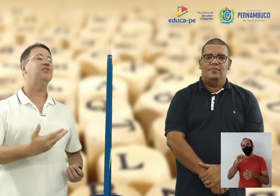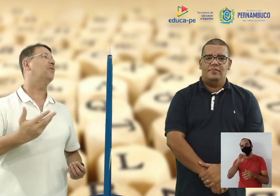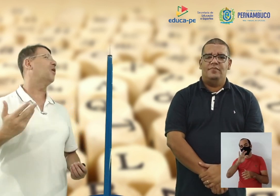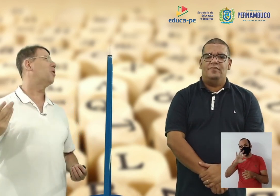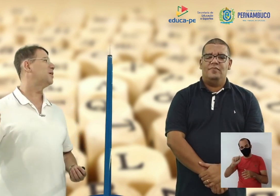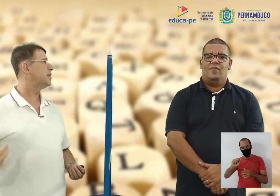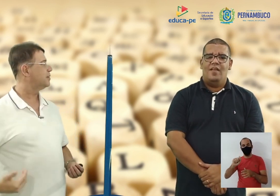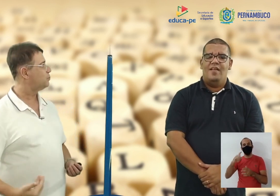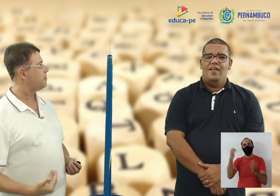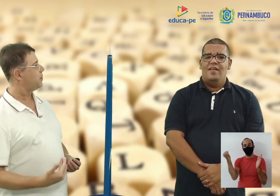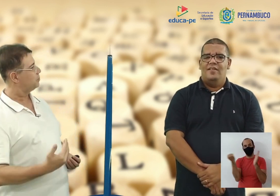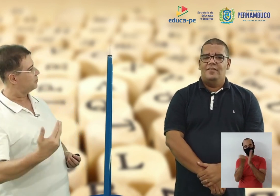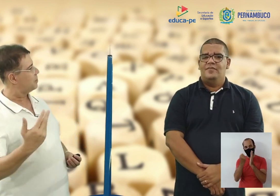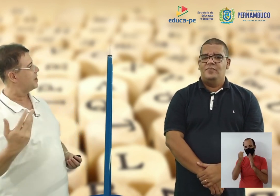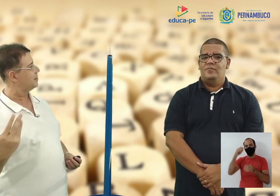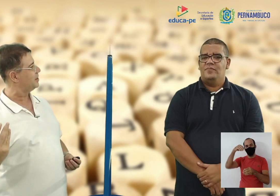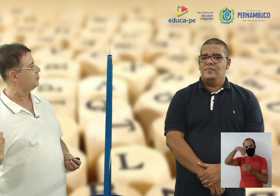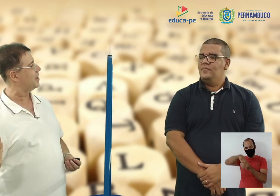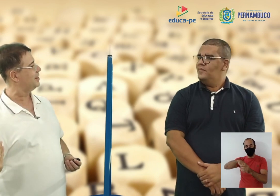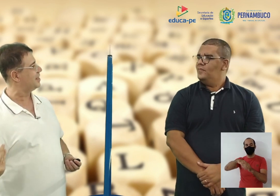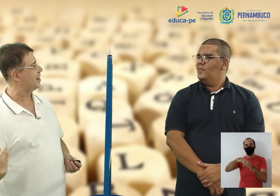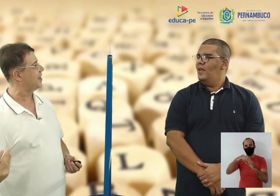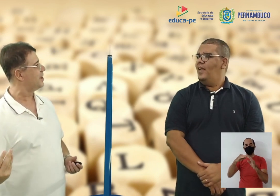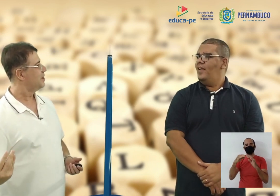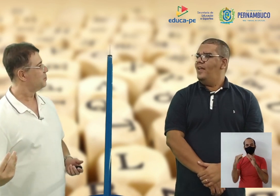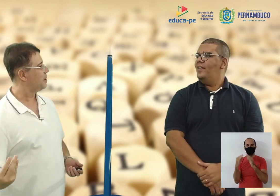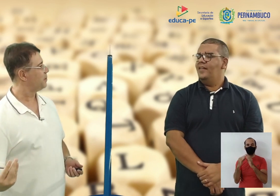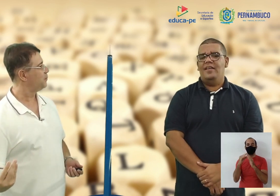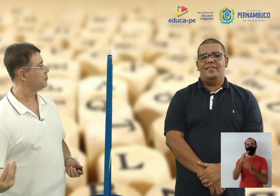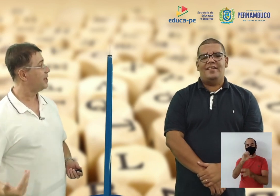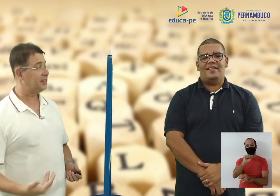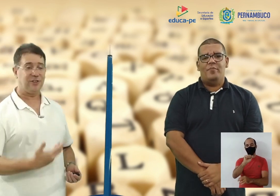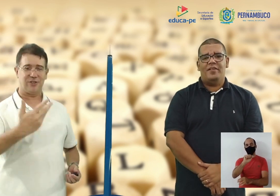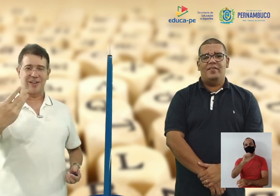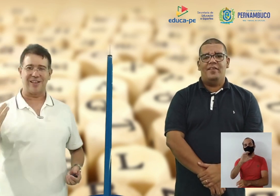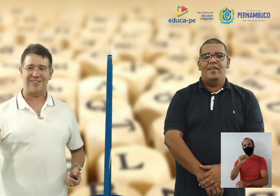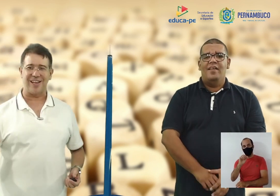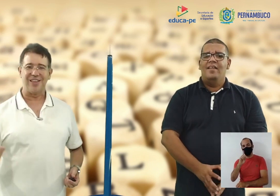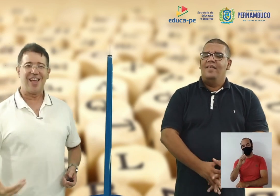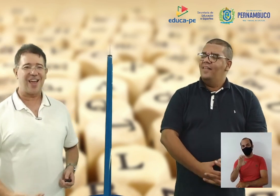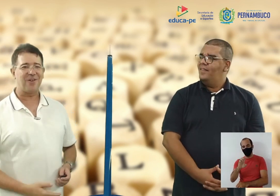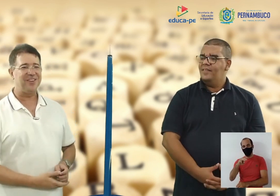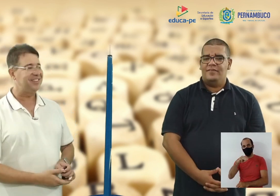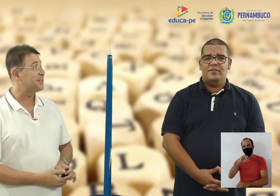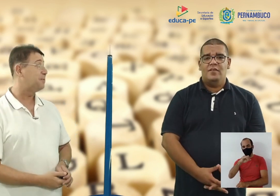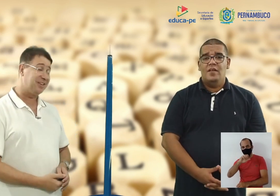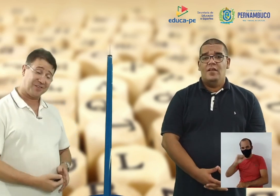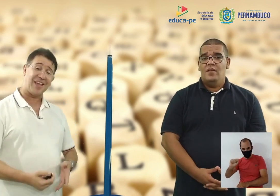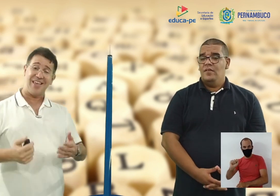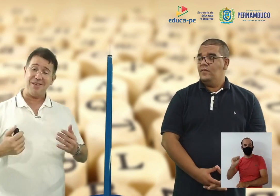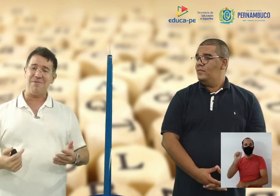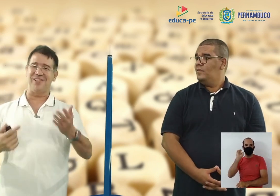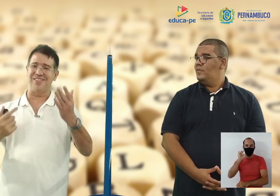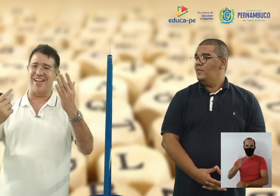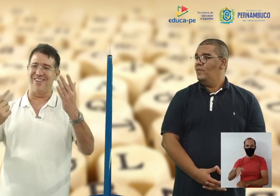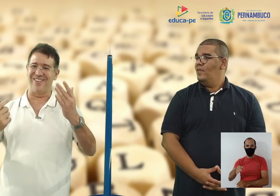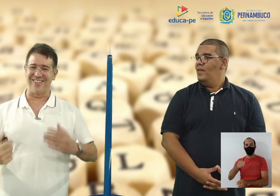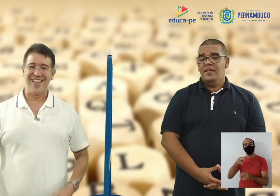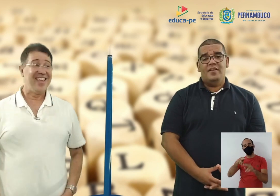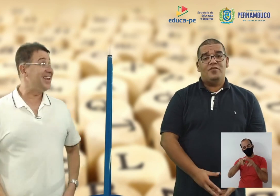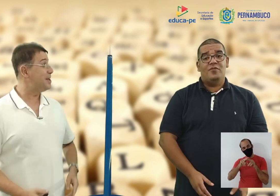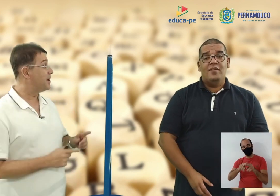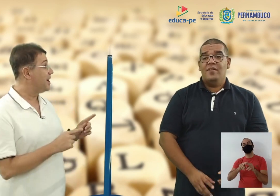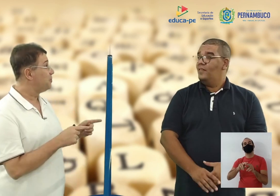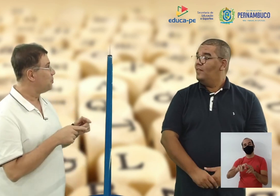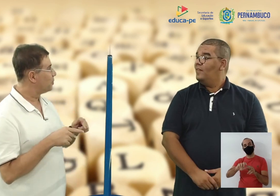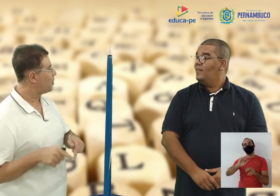tem sua obra, tem a sua produção artística, literária, não é, professor? Exatamente. Artística, certo? Reconhecida, por isso que é imortal.